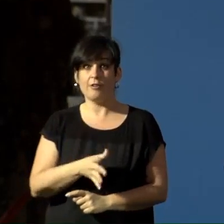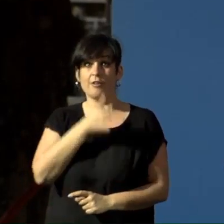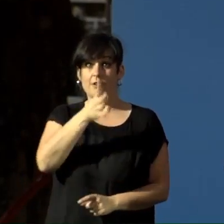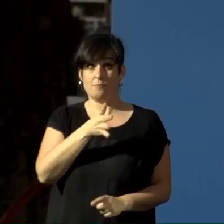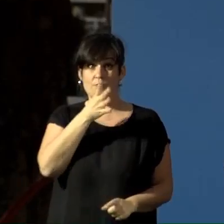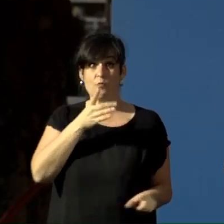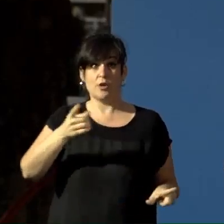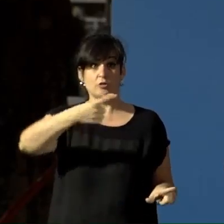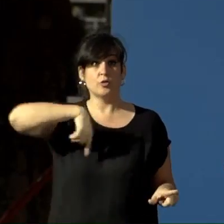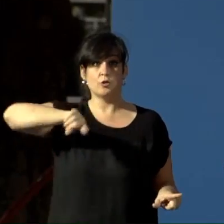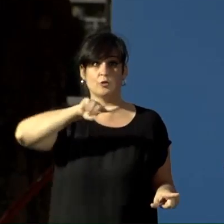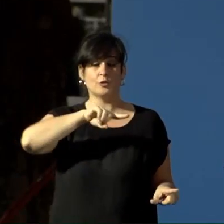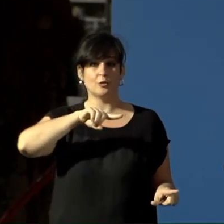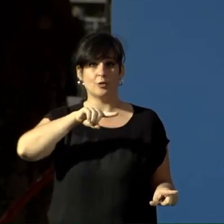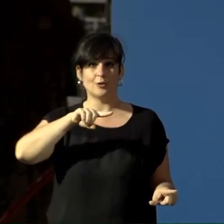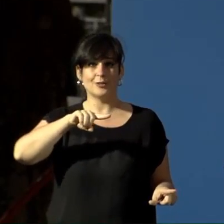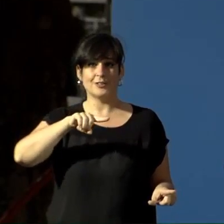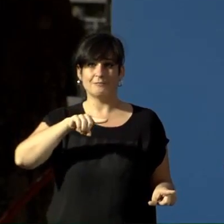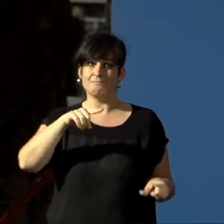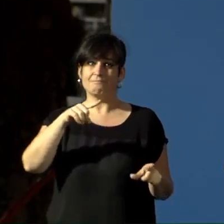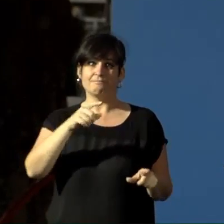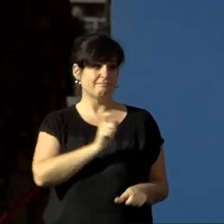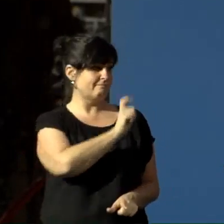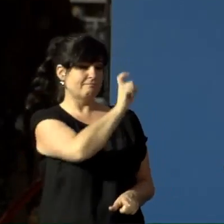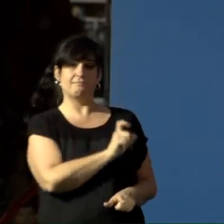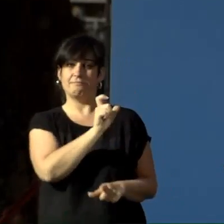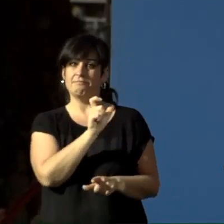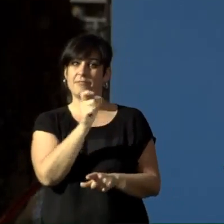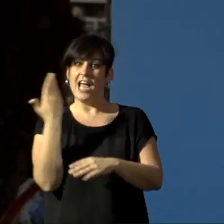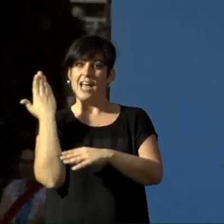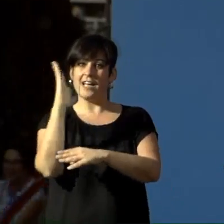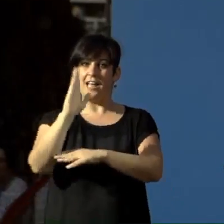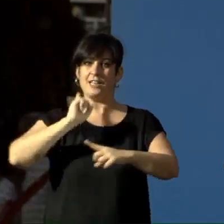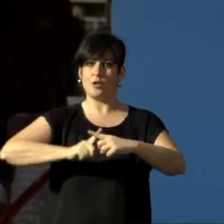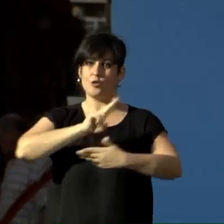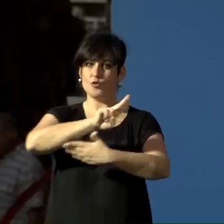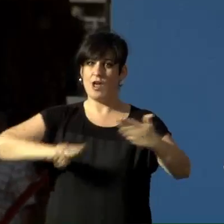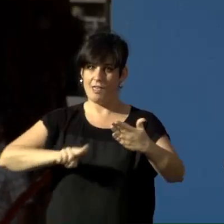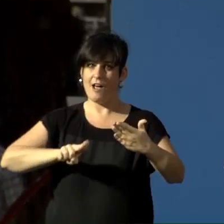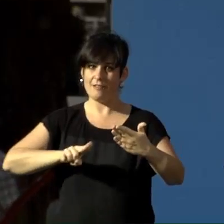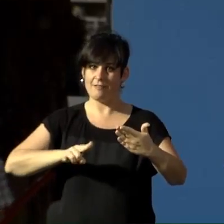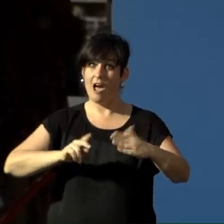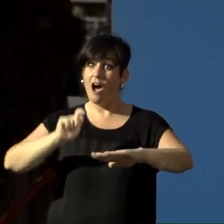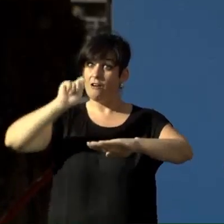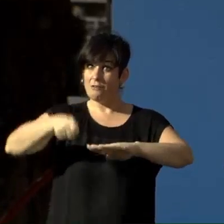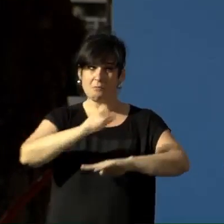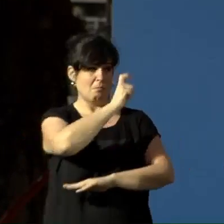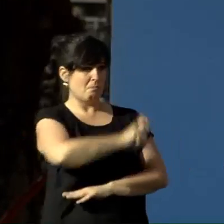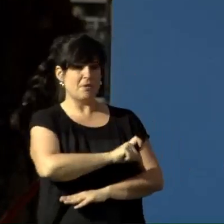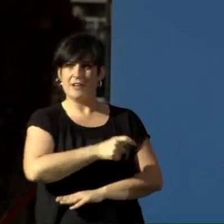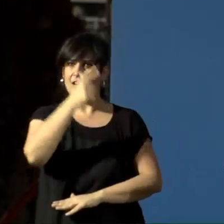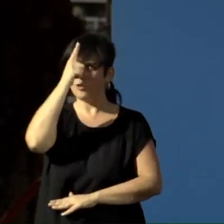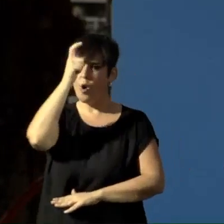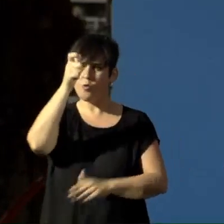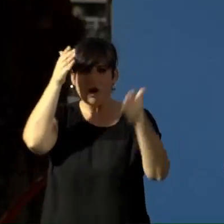temos no noso candidato á presidencia da Xunta, o irmão Luís Villares, unha persoa volcada co